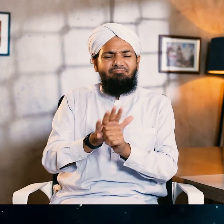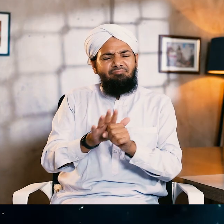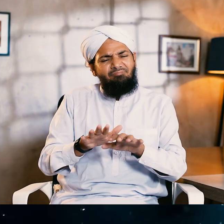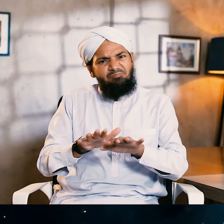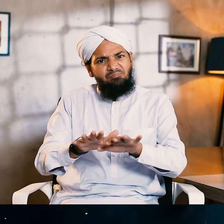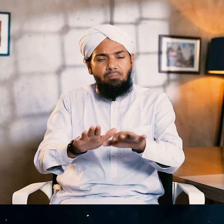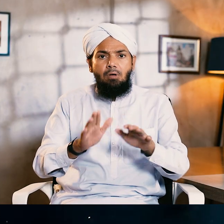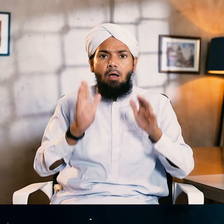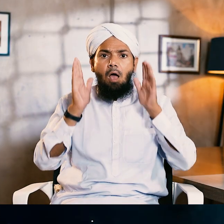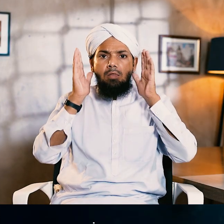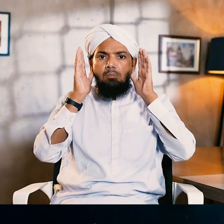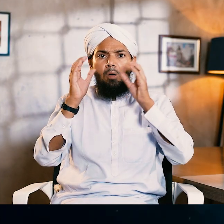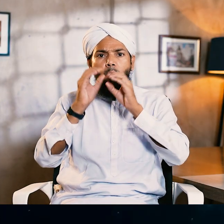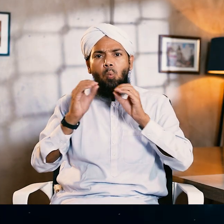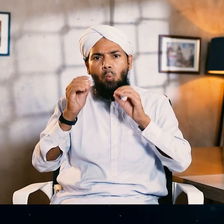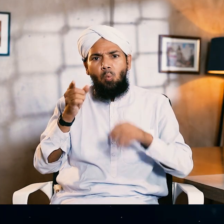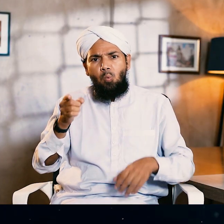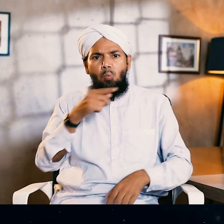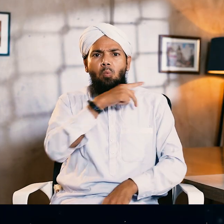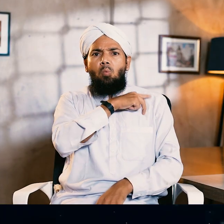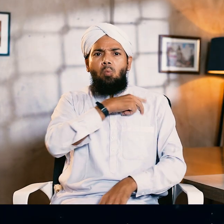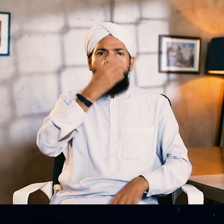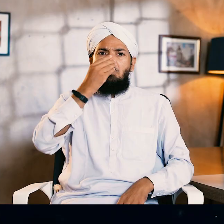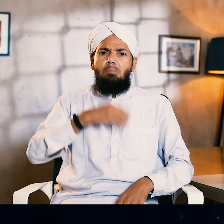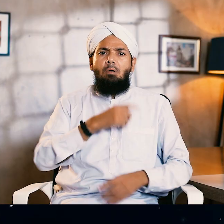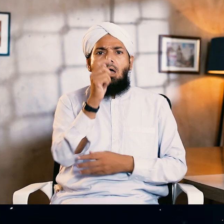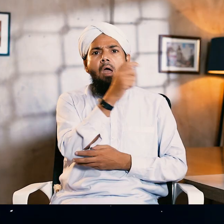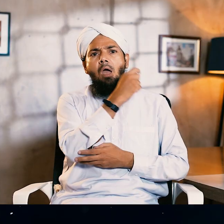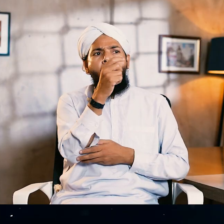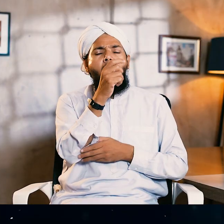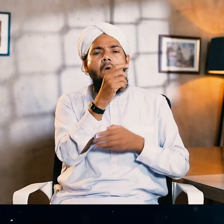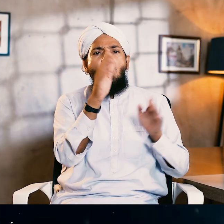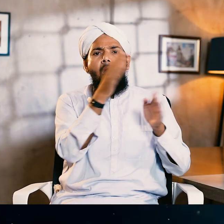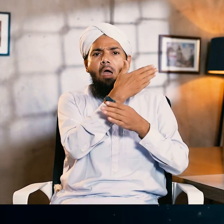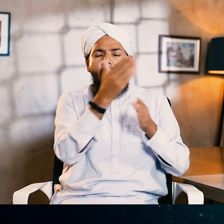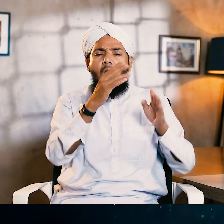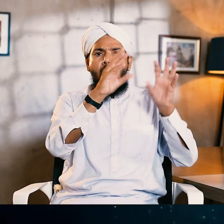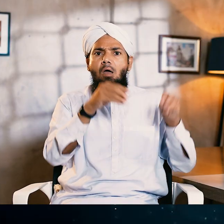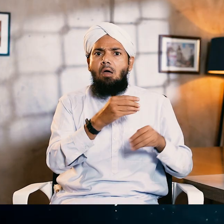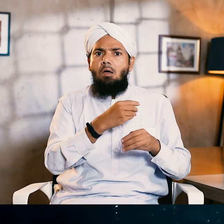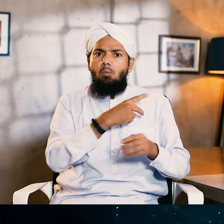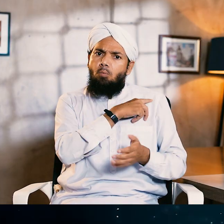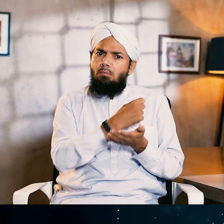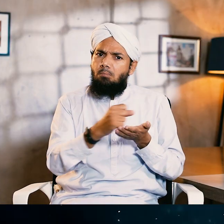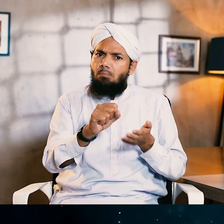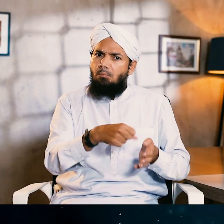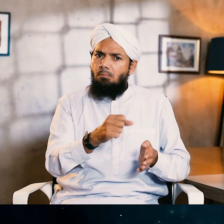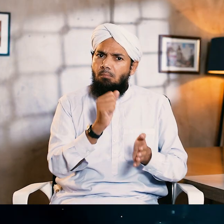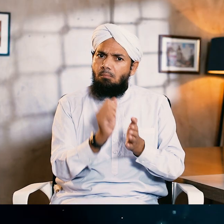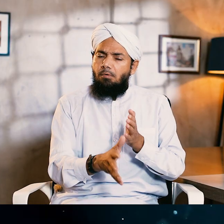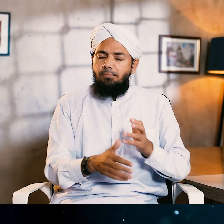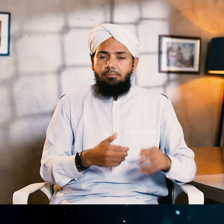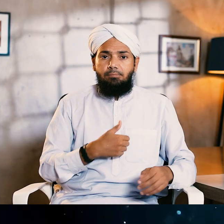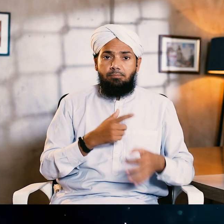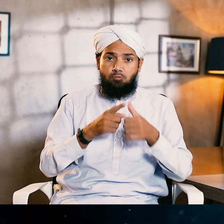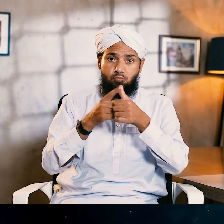ہیں، لیکن نماز نہیں پڑھتے، گناہ وہی کرتے رہتے ہیں۔ تو کیا صرف میلاد منانے کی وجہ سے ہماری بخشش ہو جائے گی؟ بے شک نماز فرض ہے،